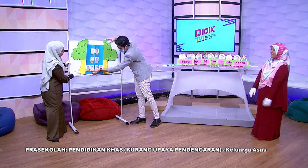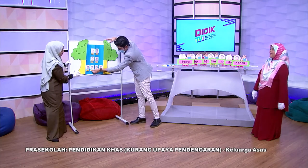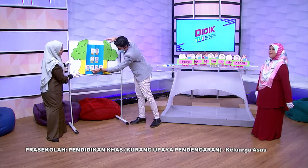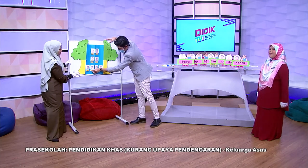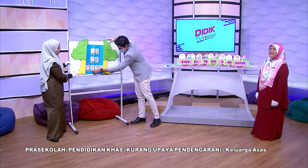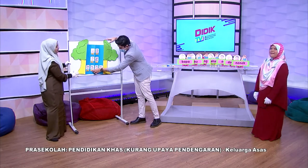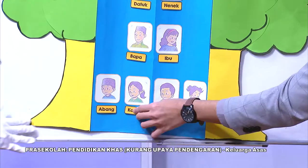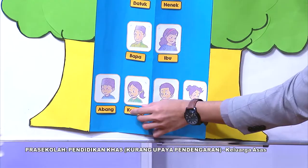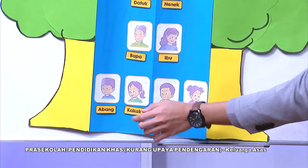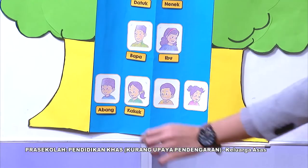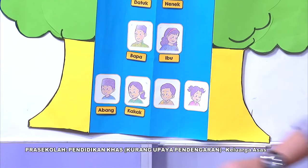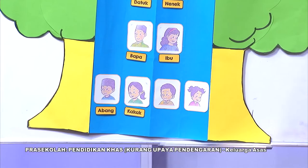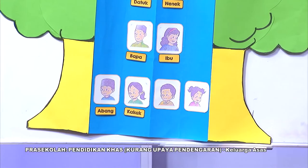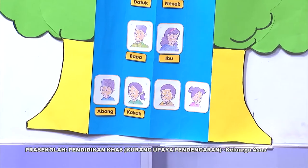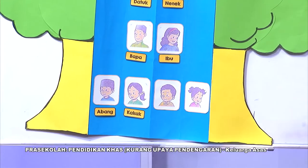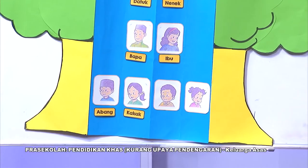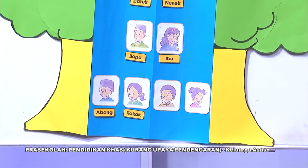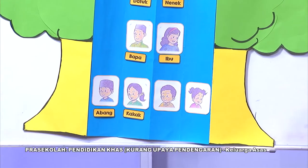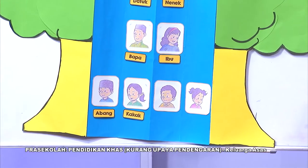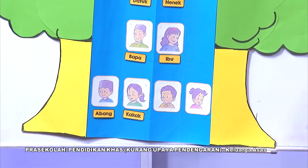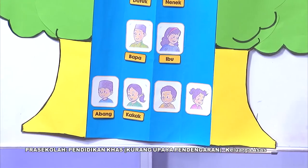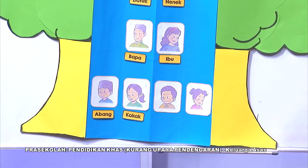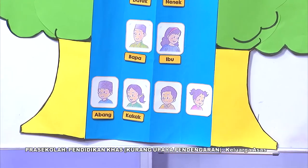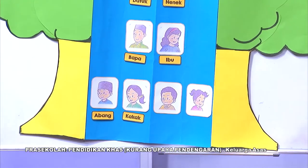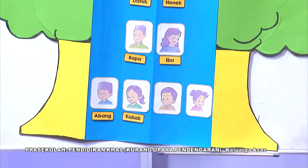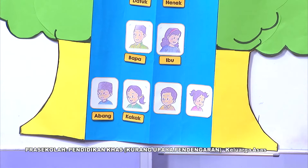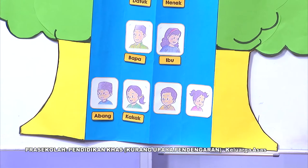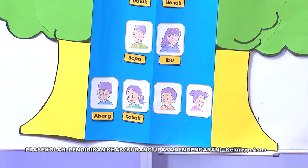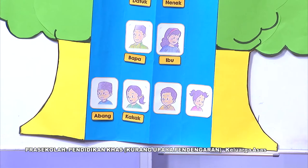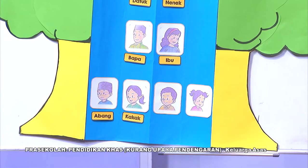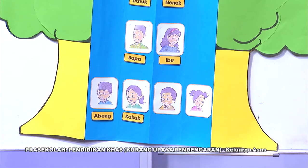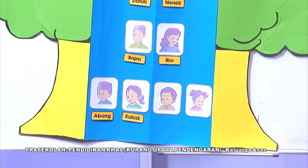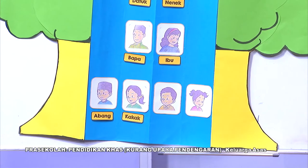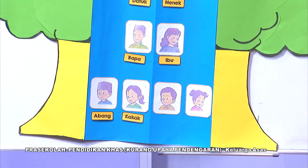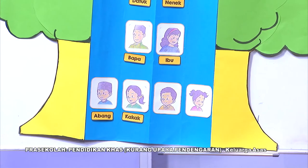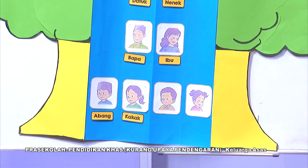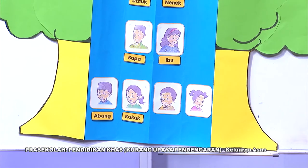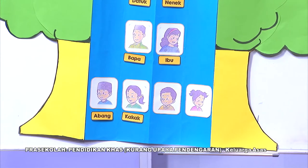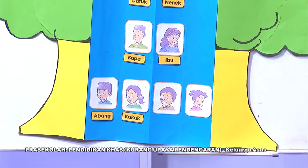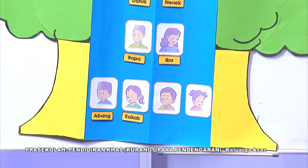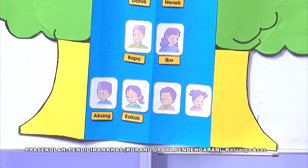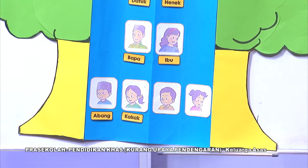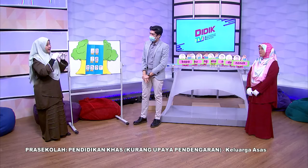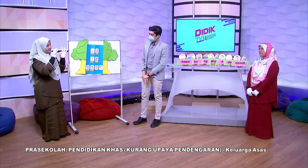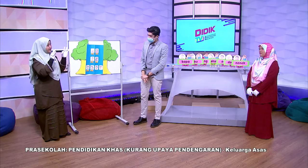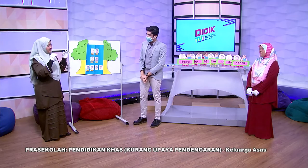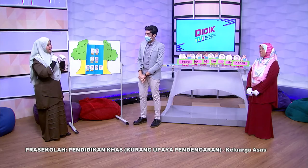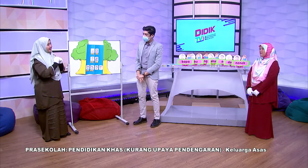Bandai oke sekarang nya ada yang baru kan betul tadi masa gua aja kalau ada